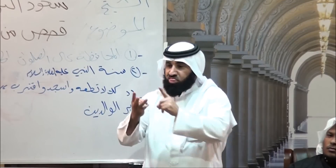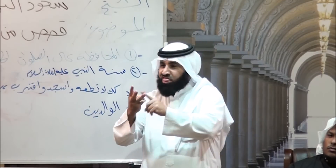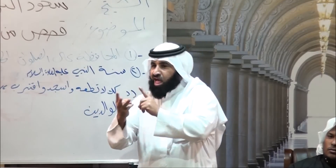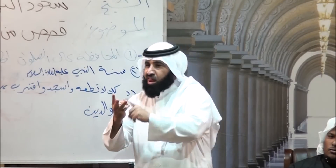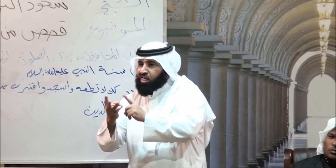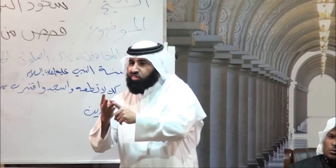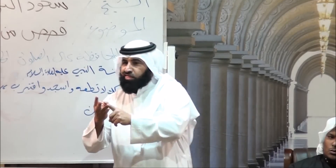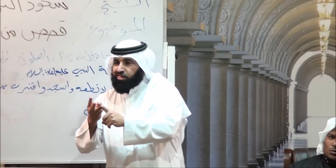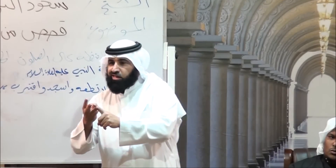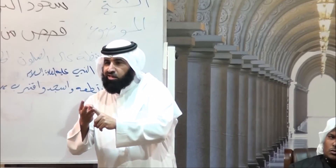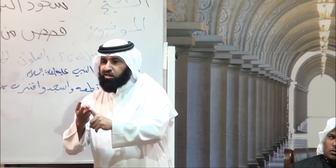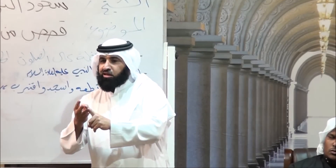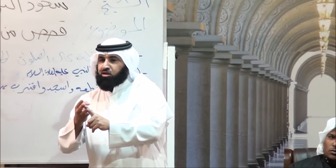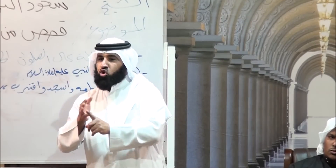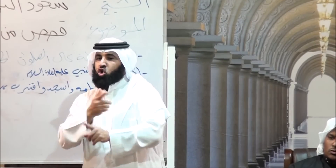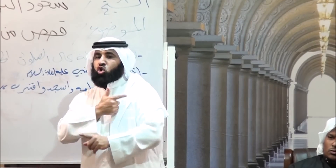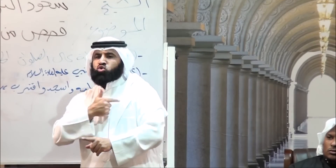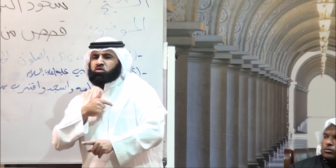محمد